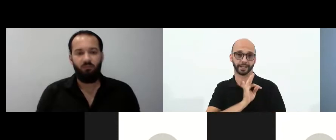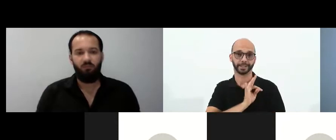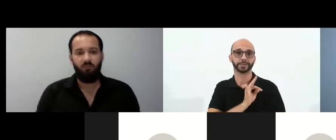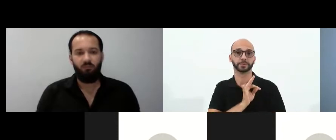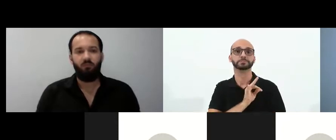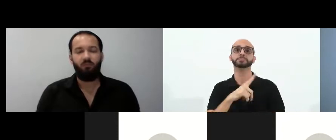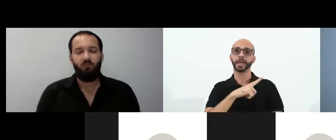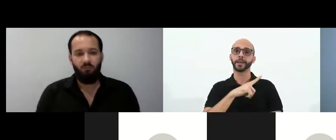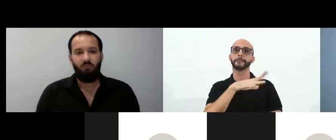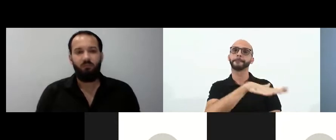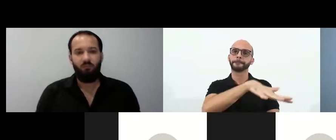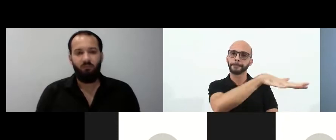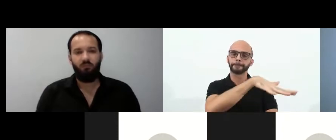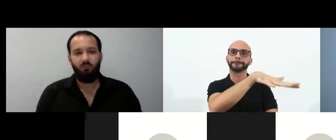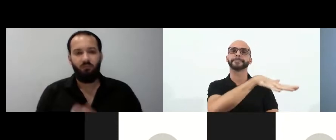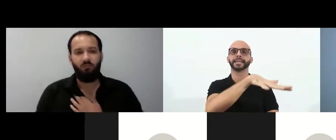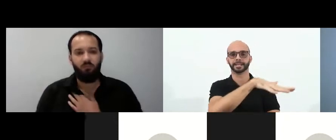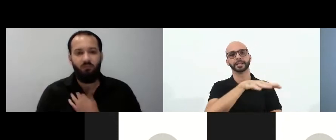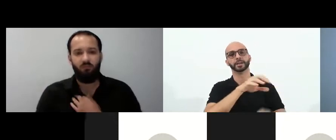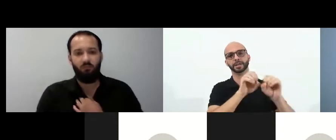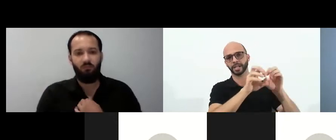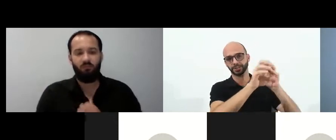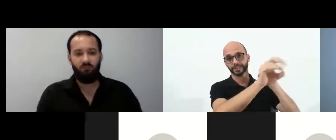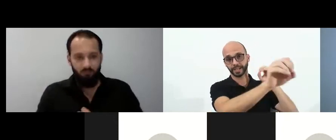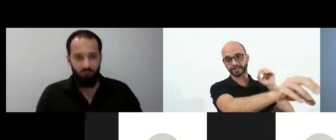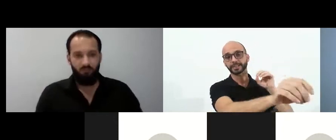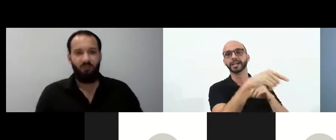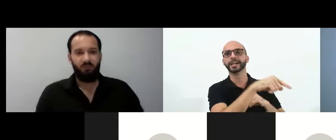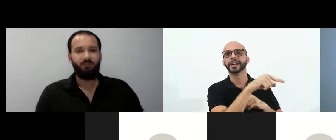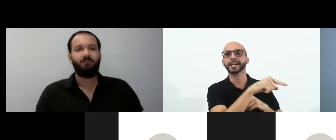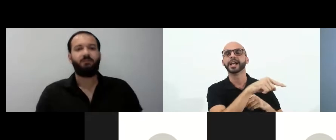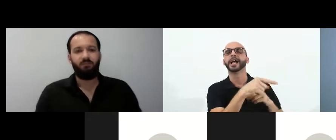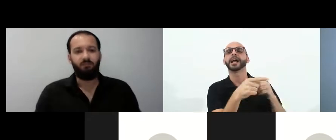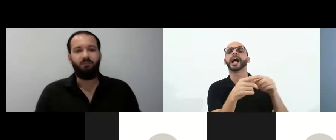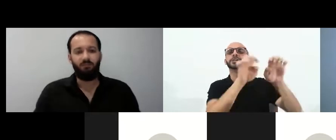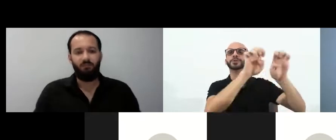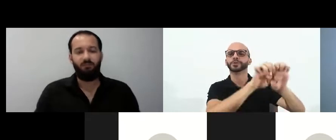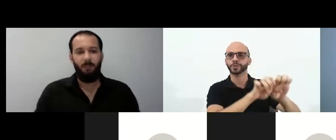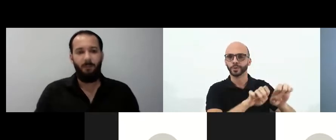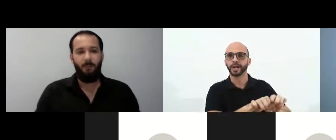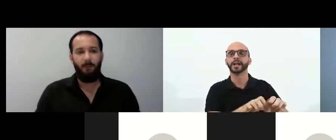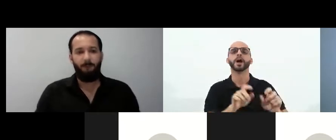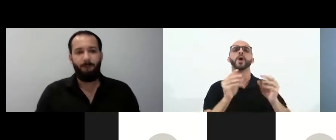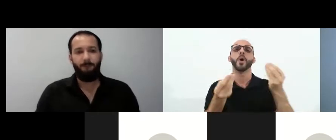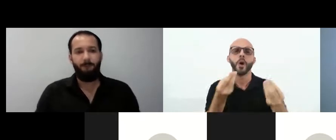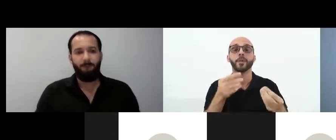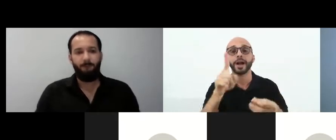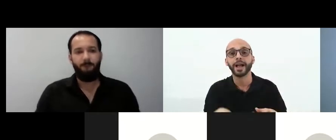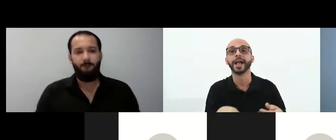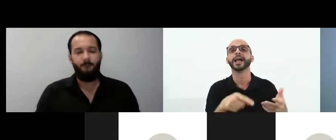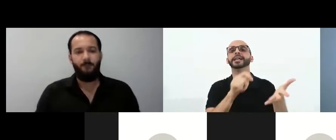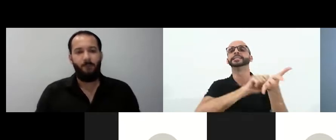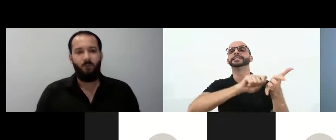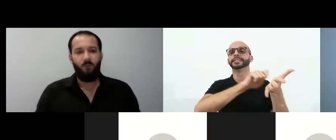superiores, cursos técnicos na área. E aí era uma distância. Então a estrutura